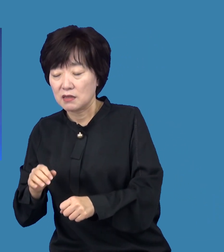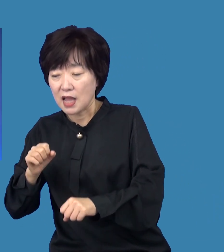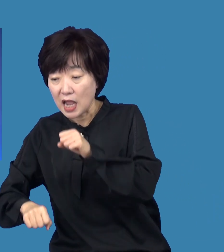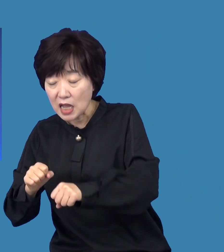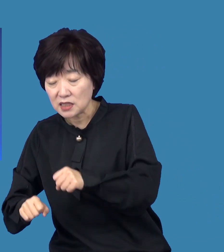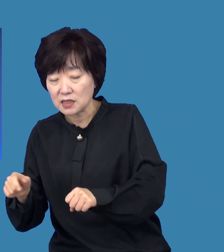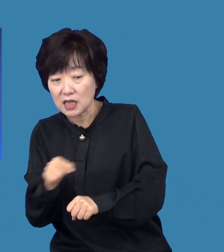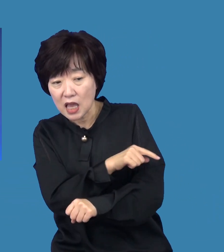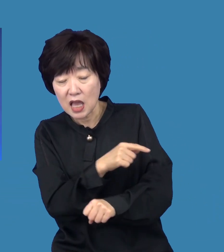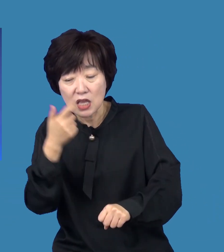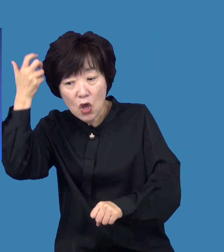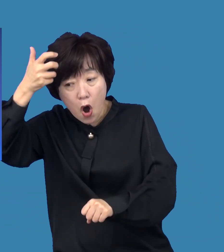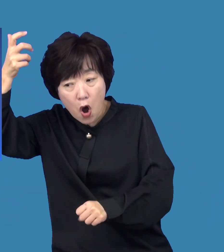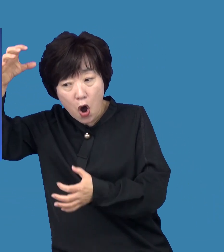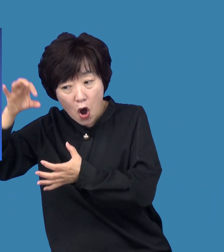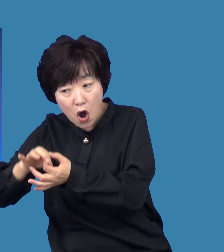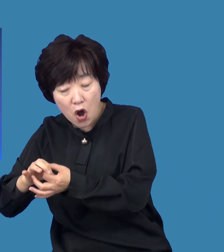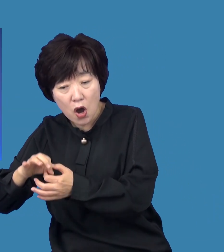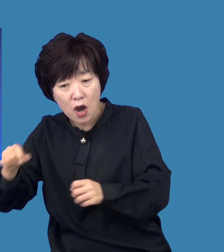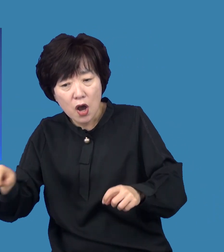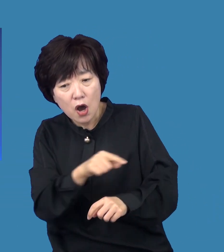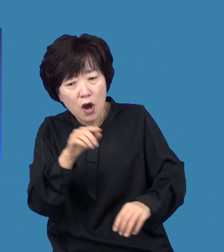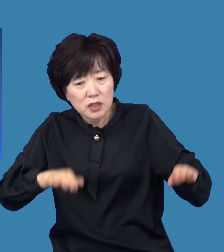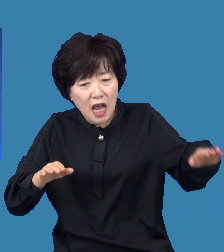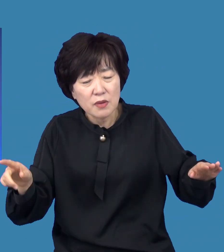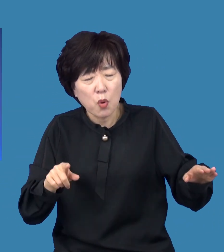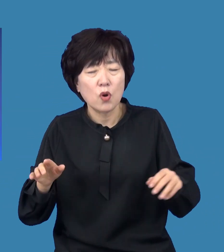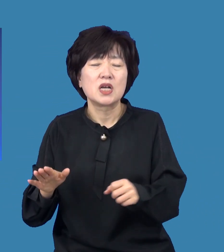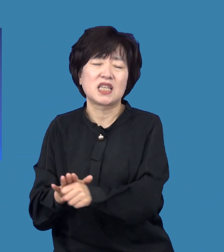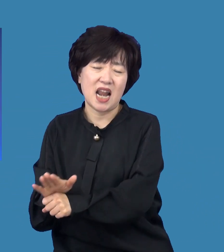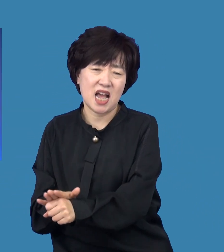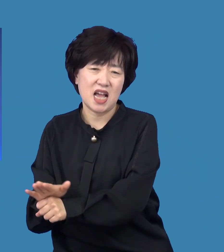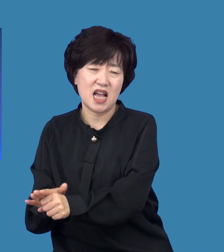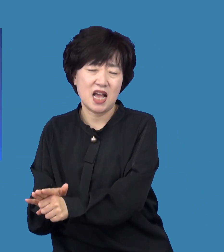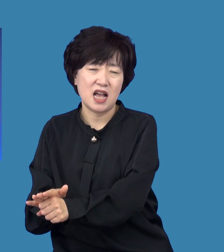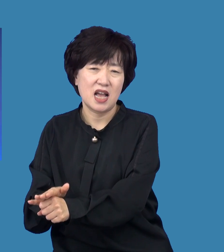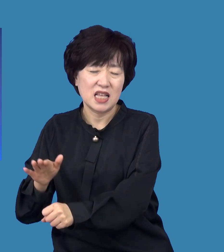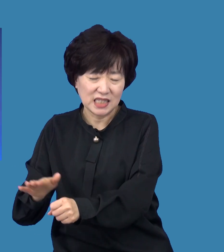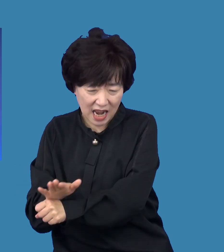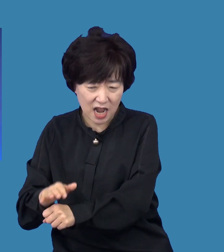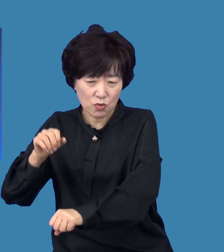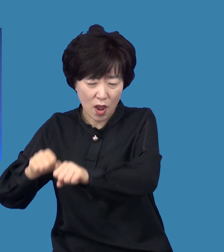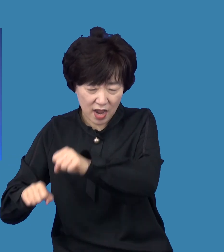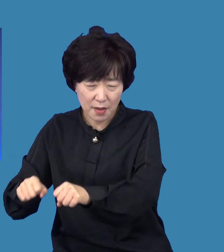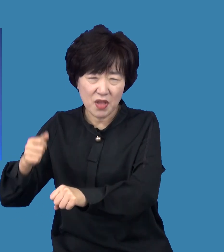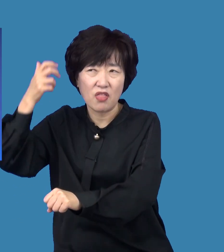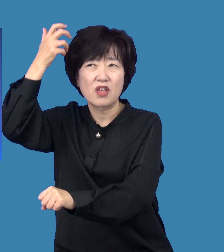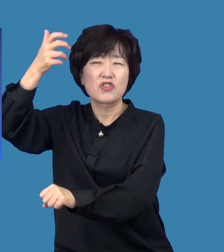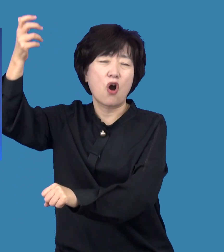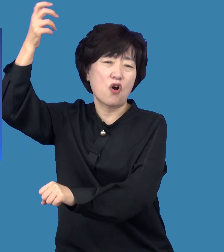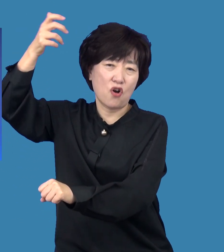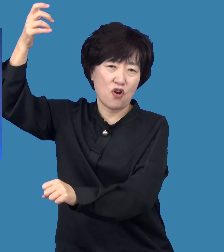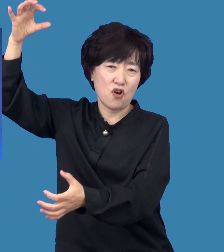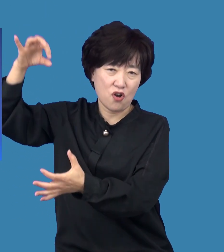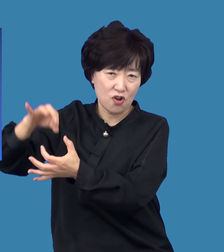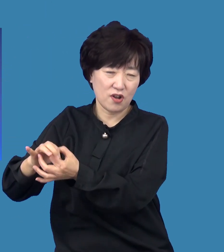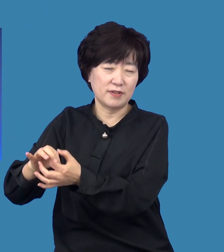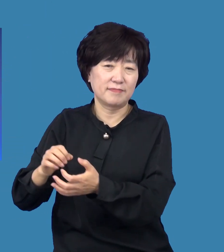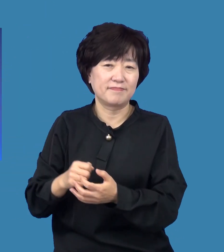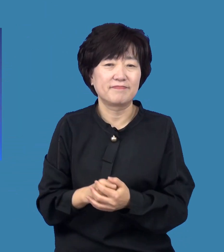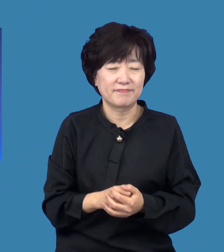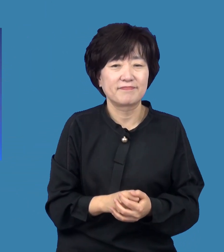그러면 여러분, 사랑이라고 하는 것은 이 땅에서 행하는 모든 일을 영적인 일로 만드는 일종의 영적인 마이다스의